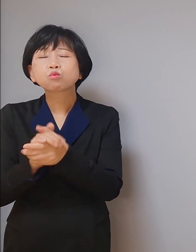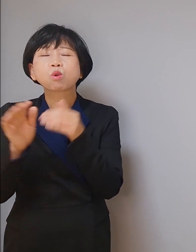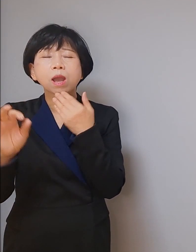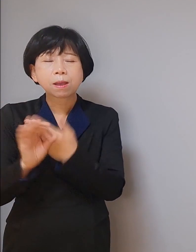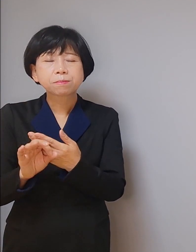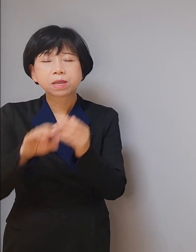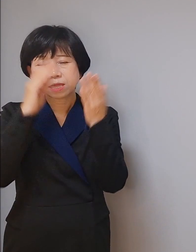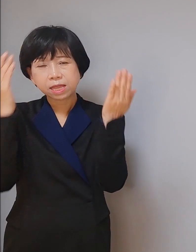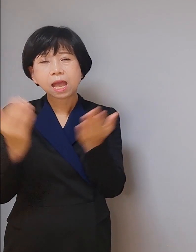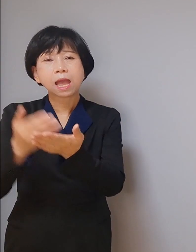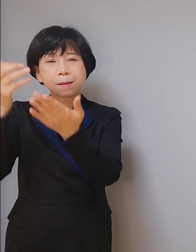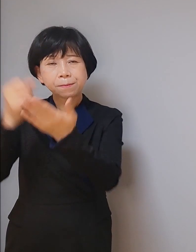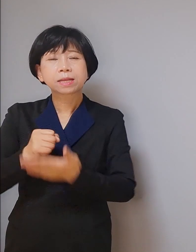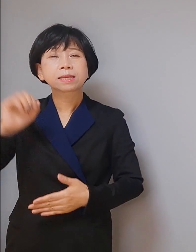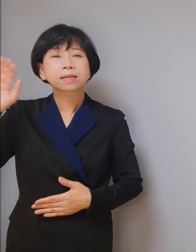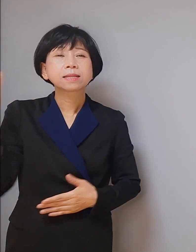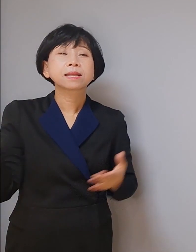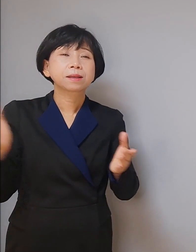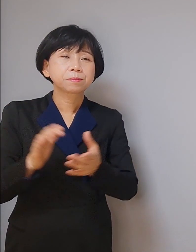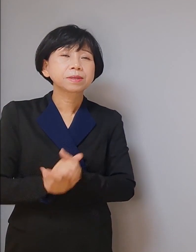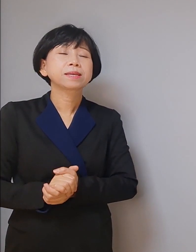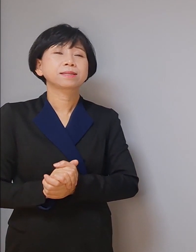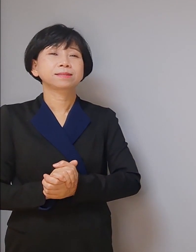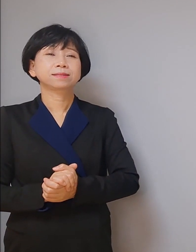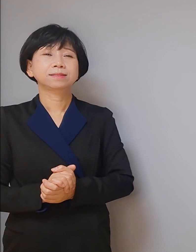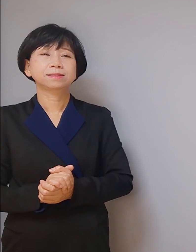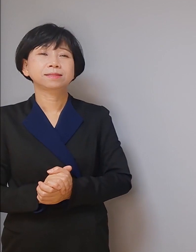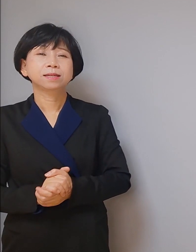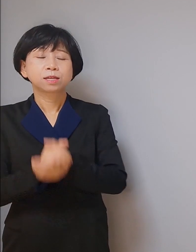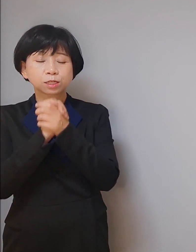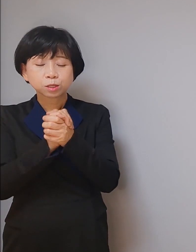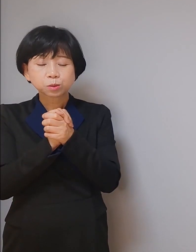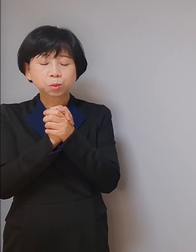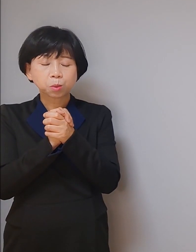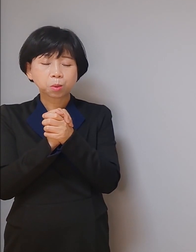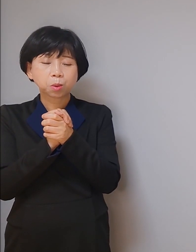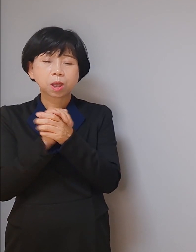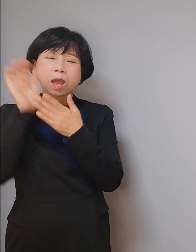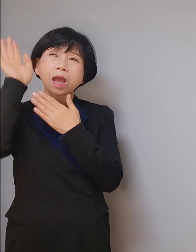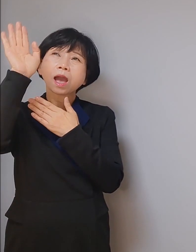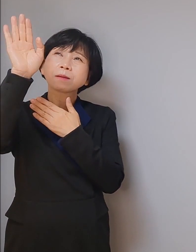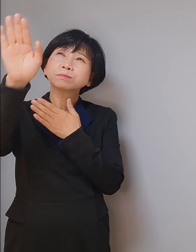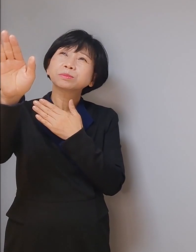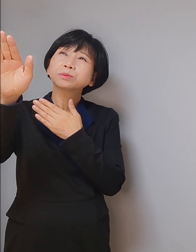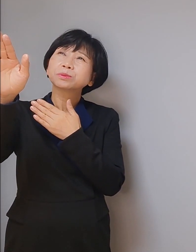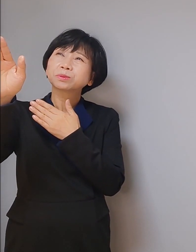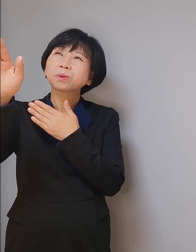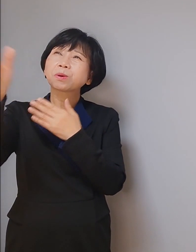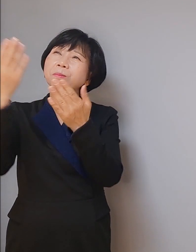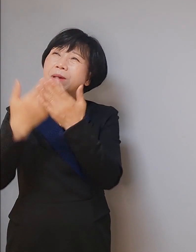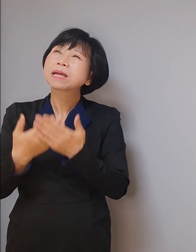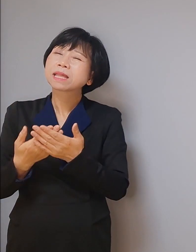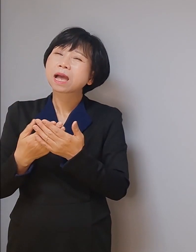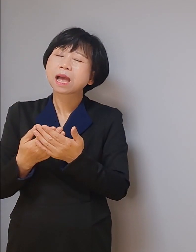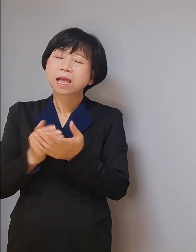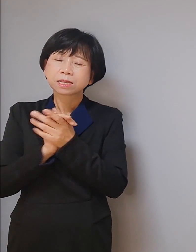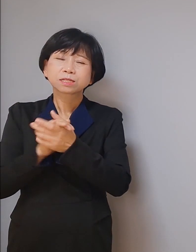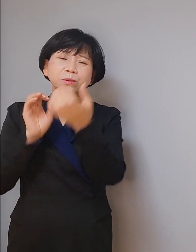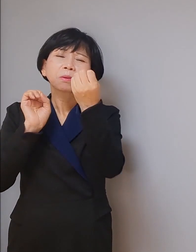다 받으리라 하시니라. 아멘. 기도는 하는데 앞으로 받으리라 확신이 없어요. 그럼 뭐하러